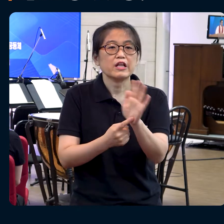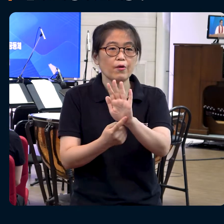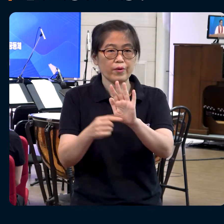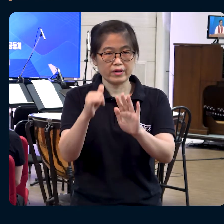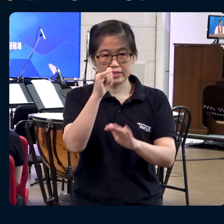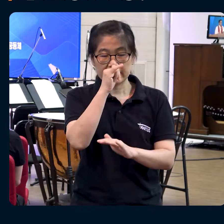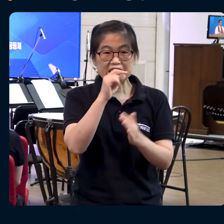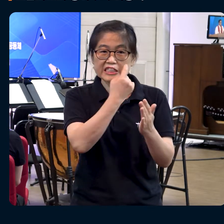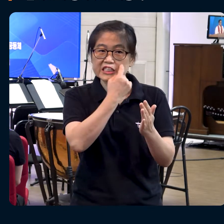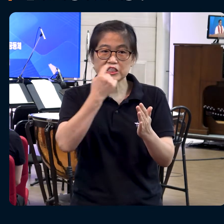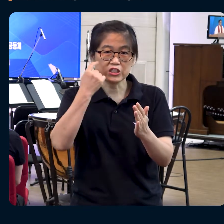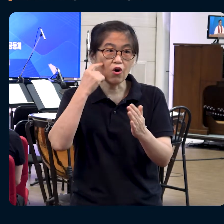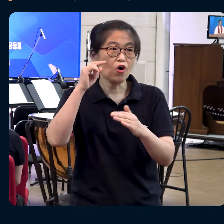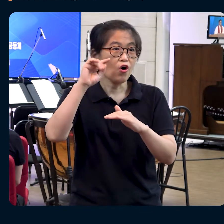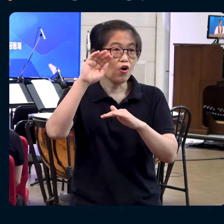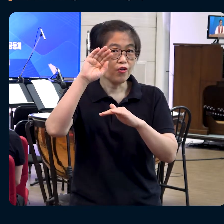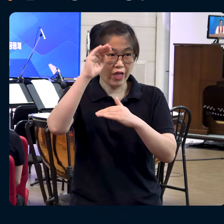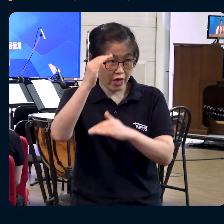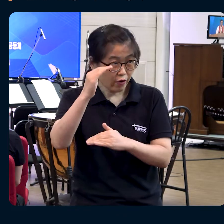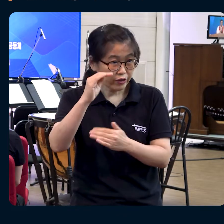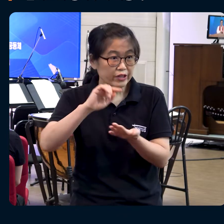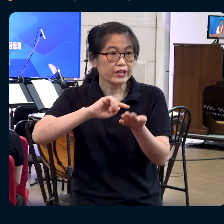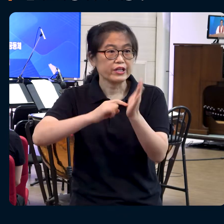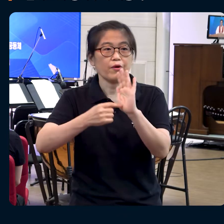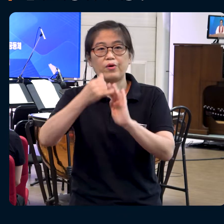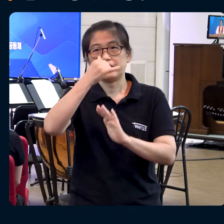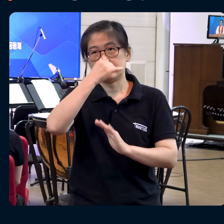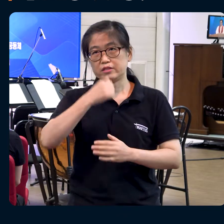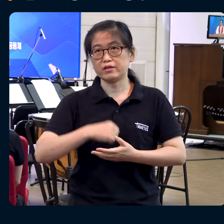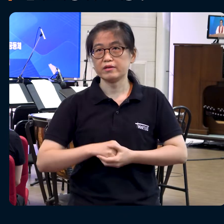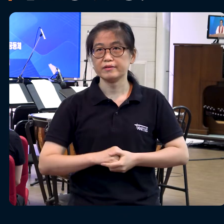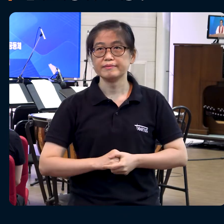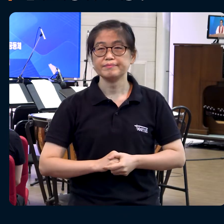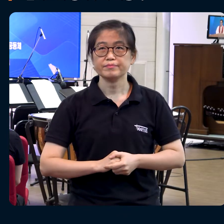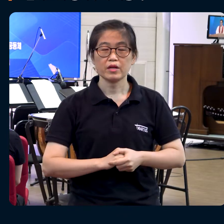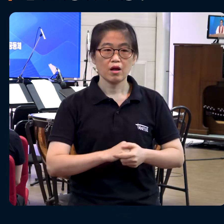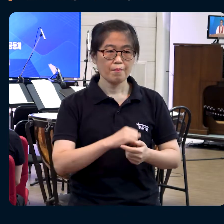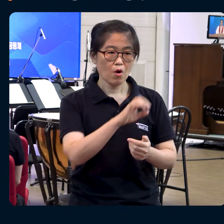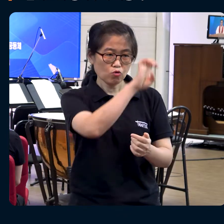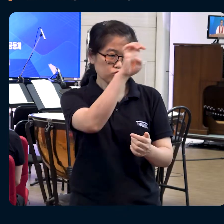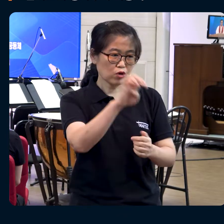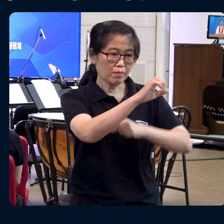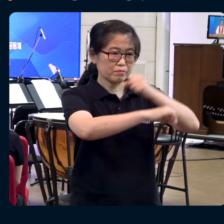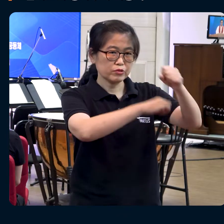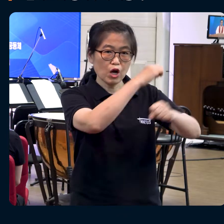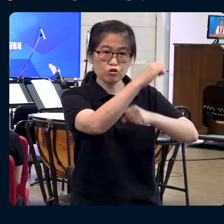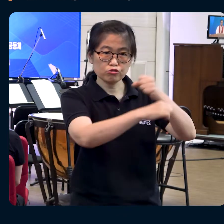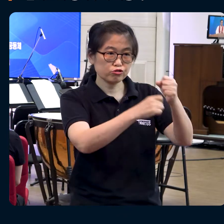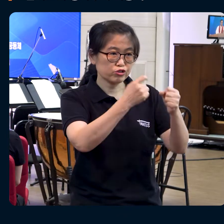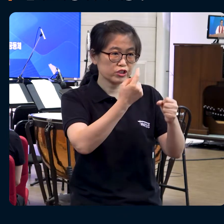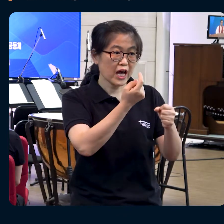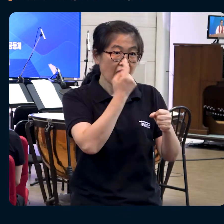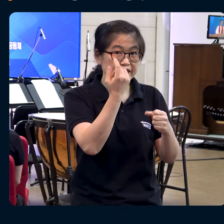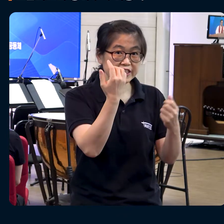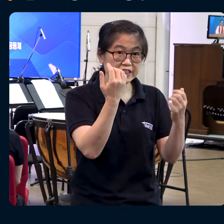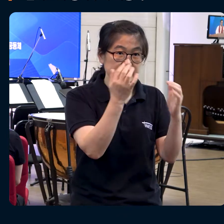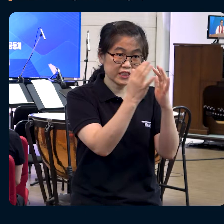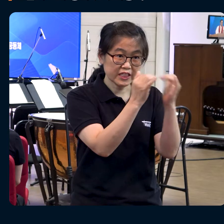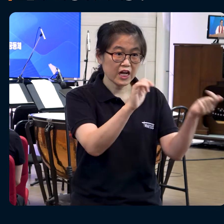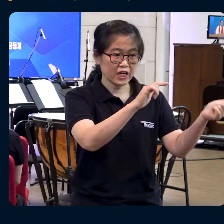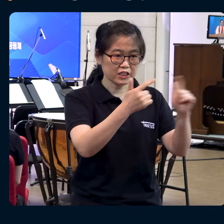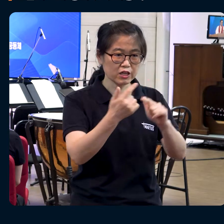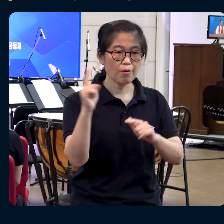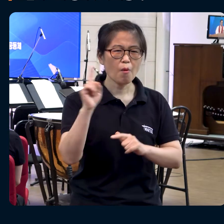그 전까지는요 창세기의 내용을 보면서 특히 유럽의 그 자유주의 학자들은 더 그랬지만